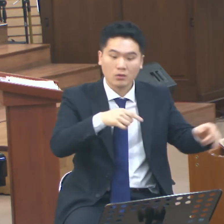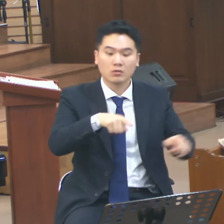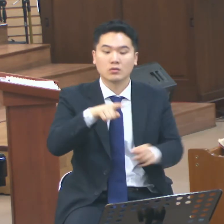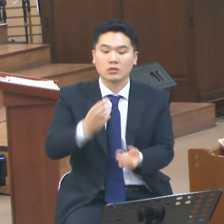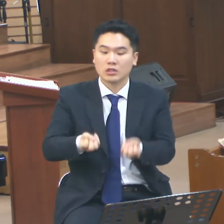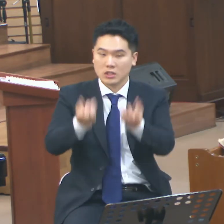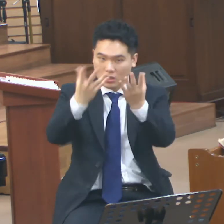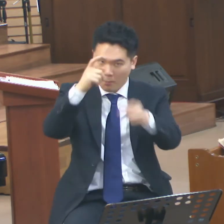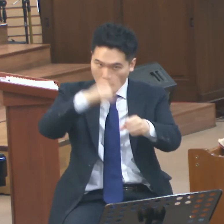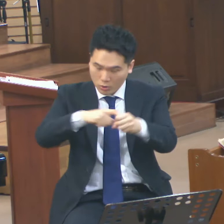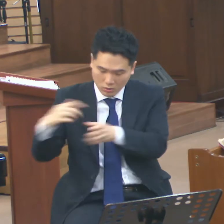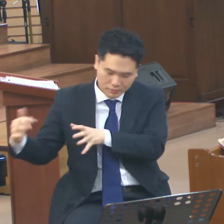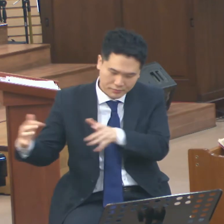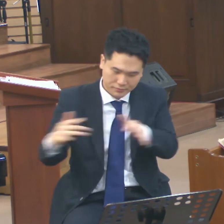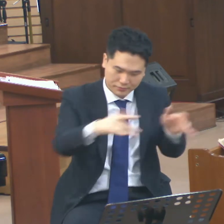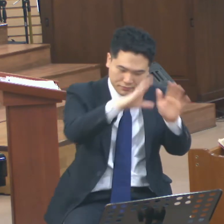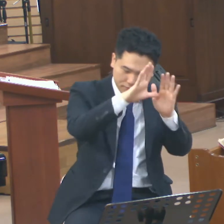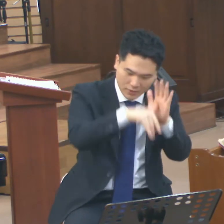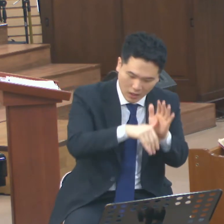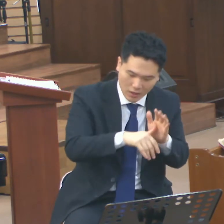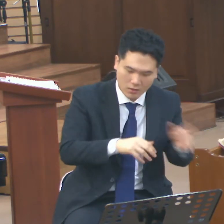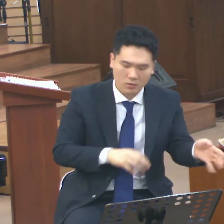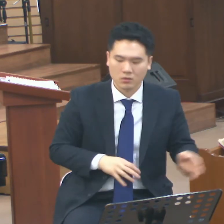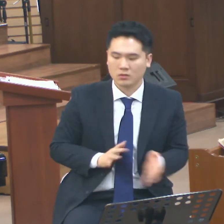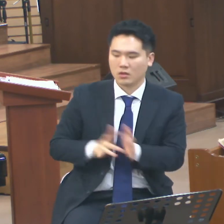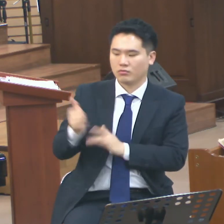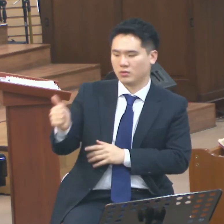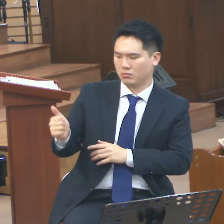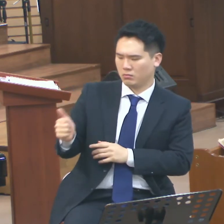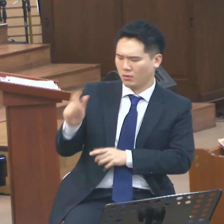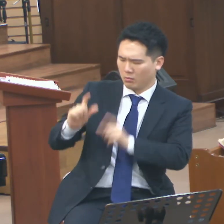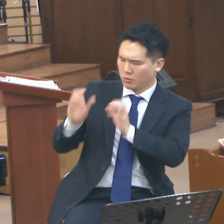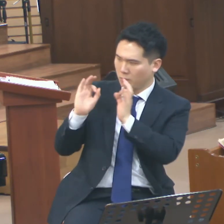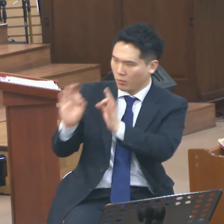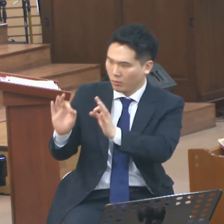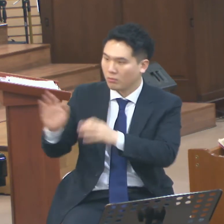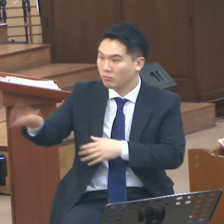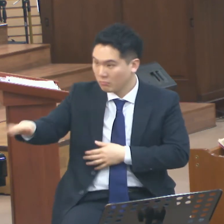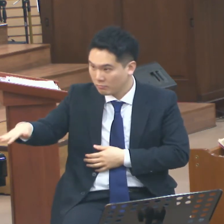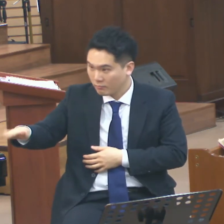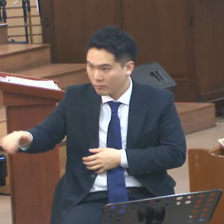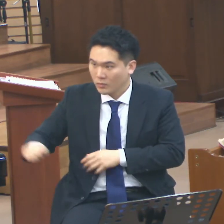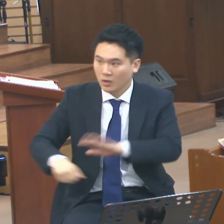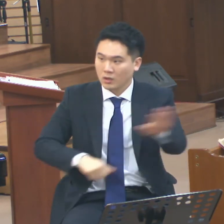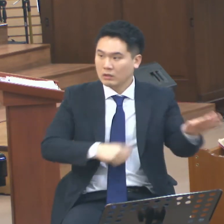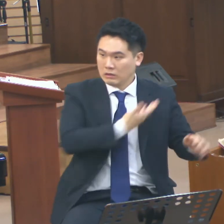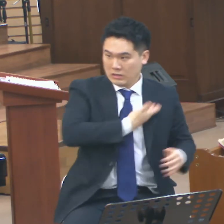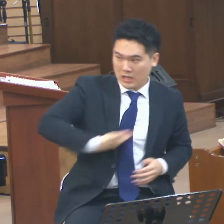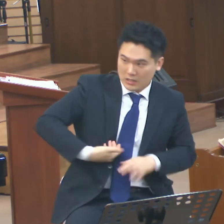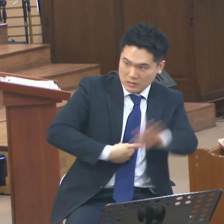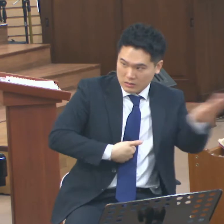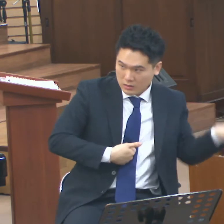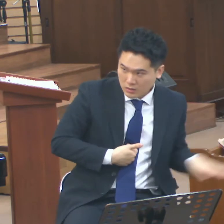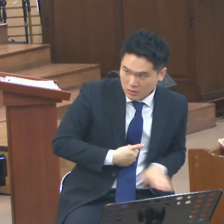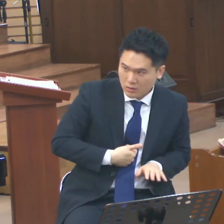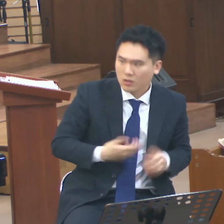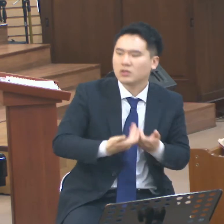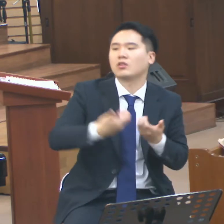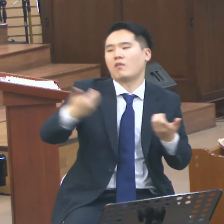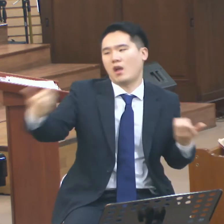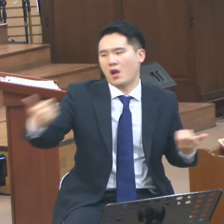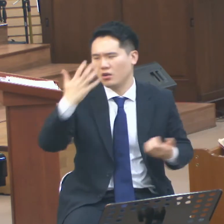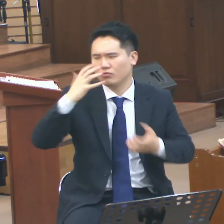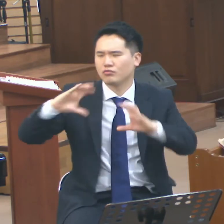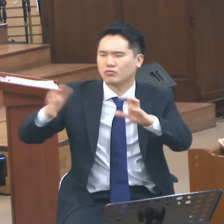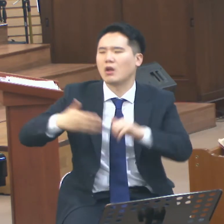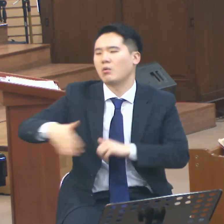4절이에요. 당신이 행한 일을 제자들도 보게 여기를 떠나 유대로 가소서. 스스로 나타나기를 구하면서 묻혀서